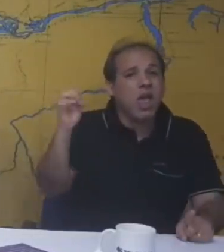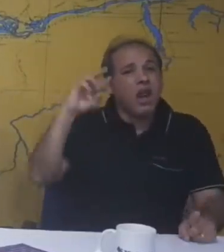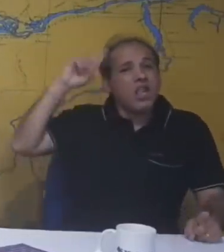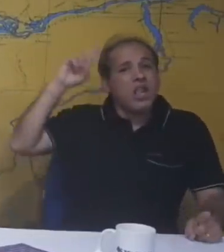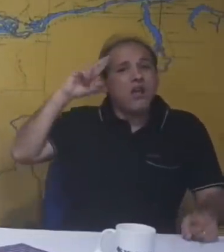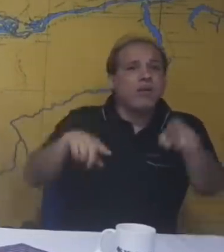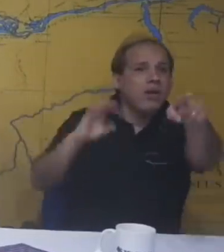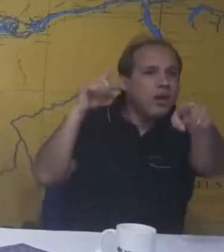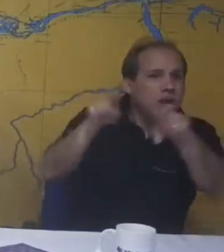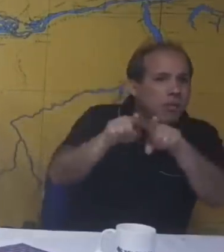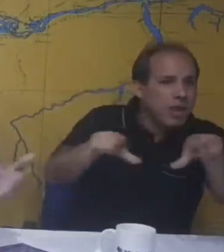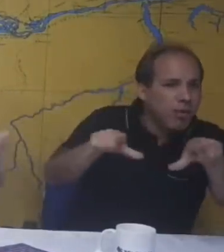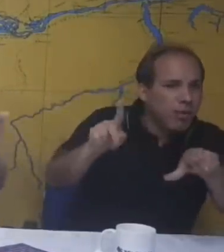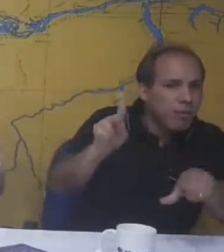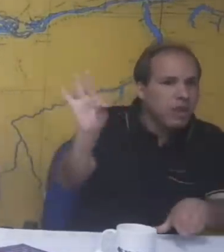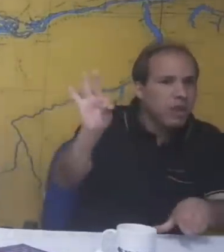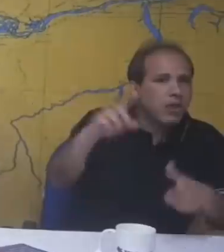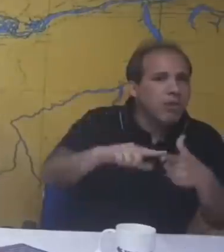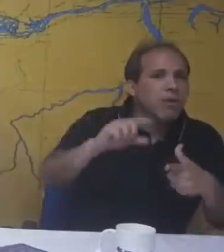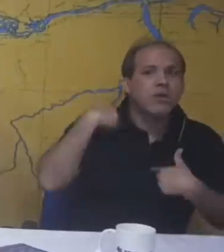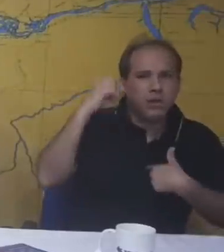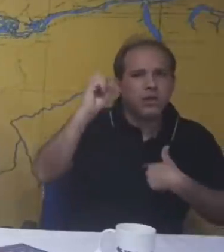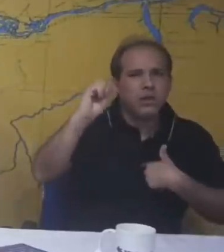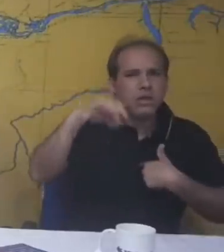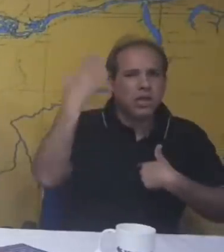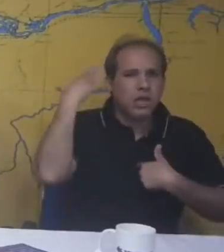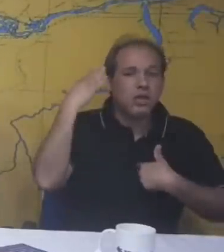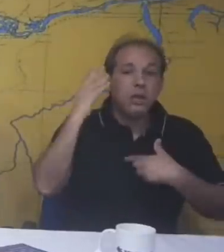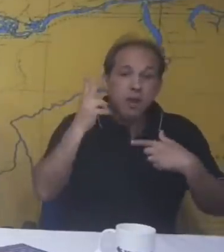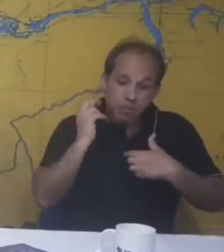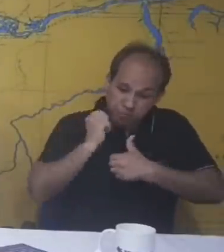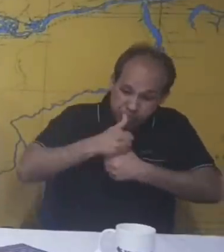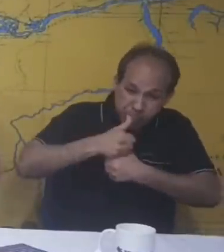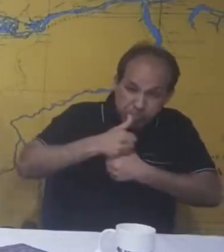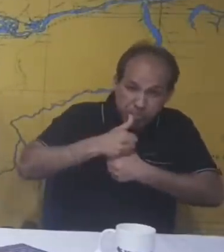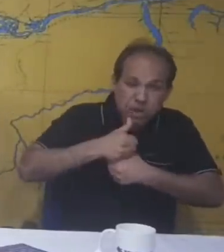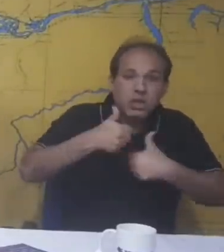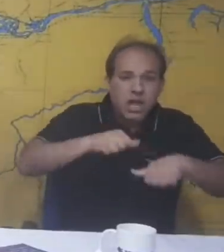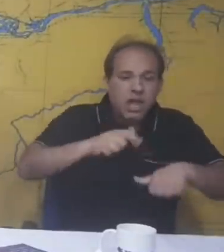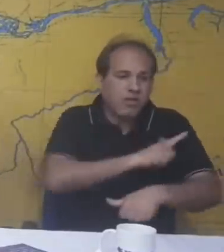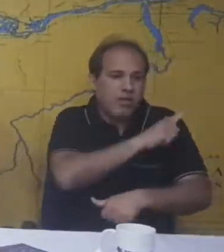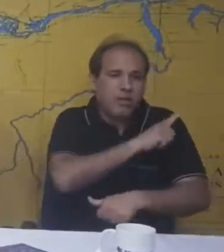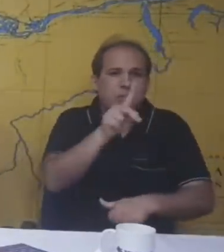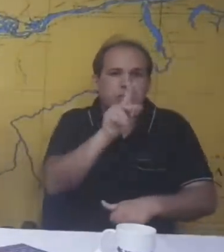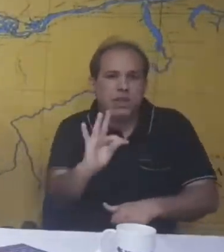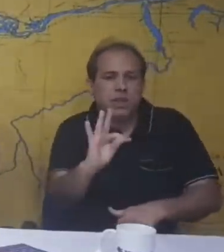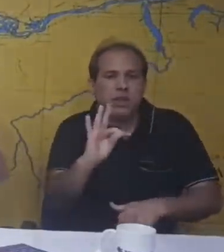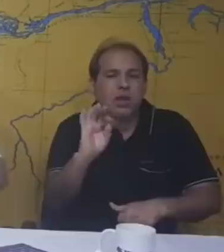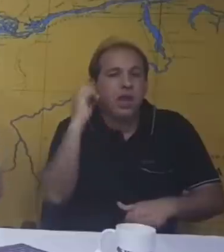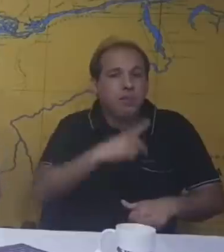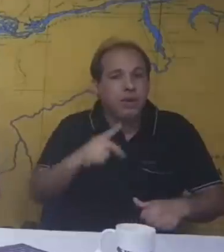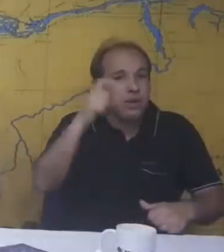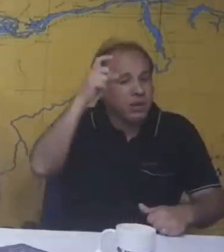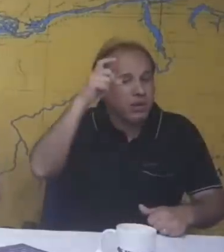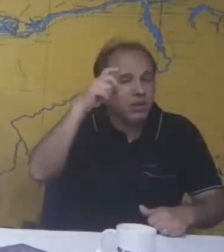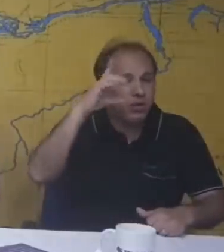por acaso, Bianco? Trabalhei, presidente. Trabalhou? Qual o problema, né? Eu tomei posse na gestão do PT, da Dilma. Tá certo. E assim, dá para citar um montão de